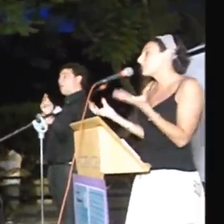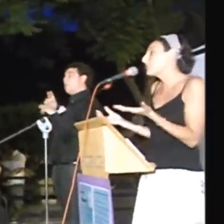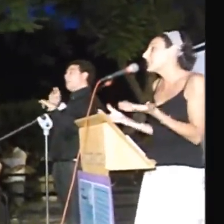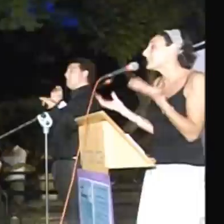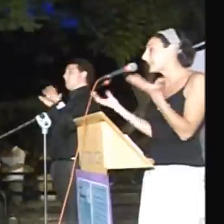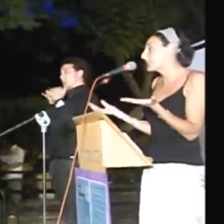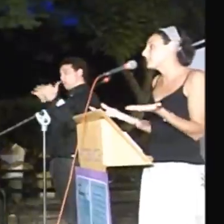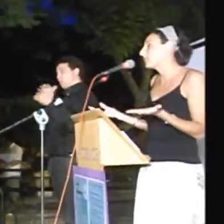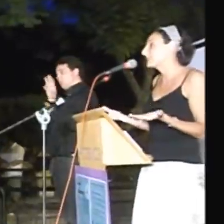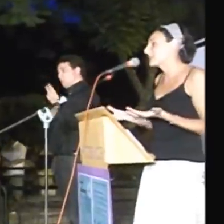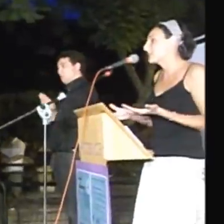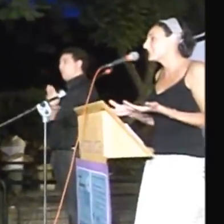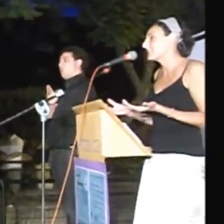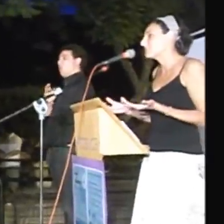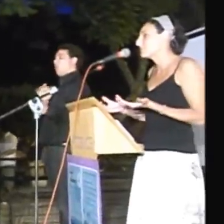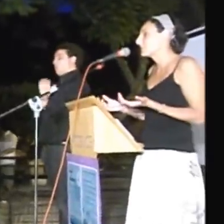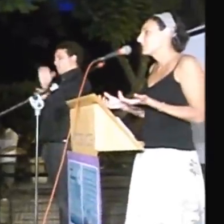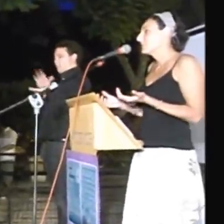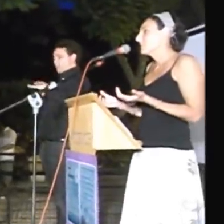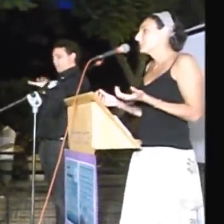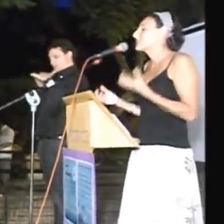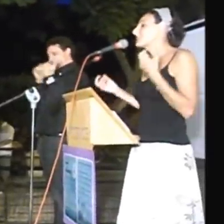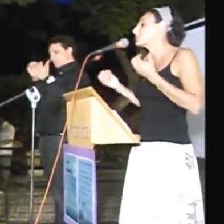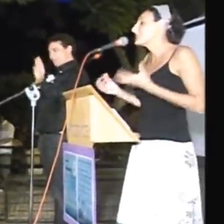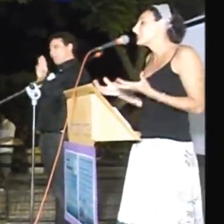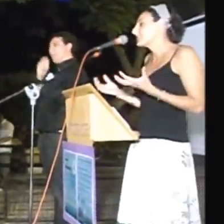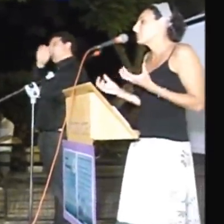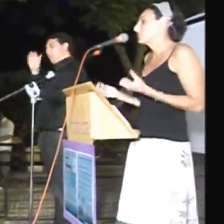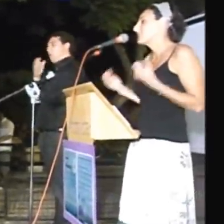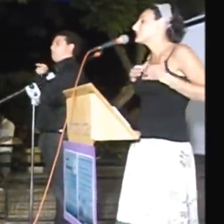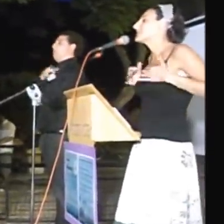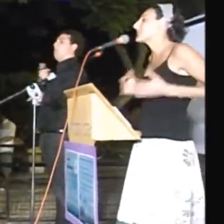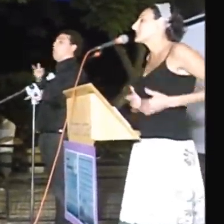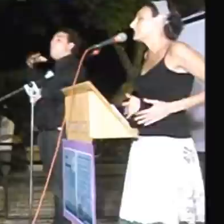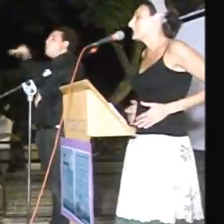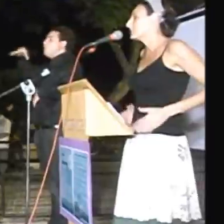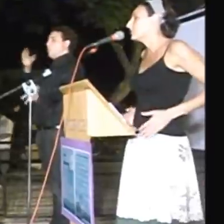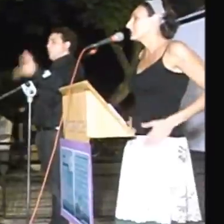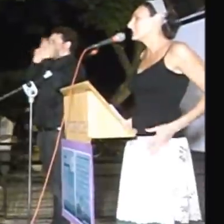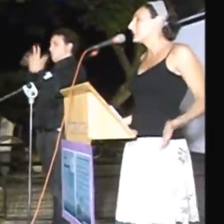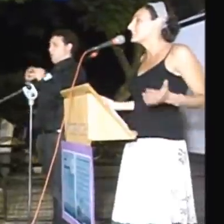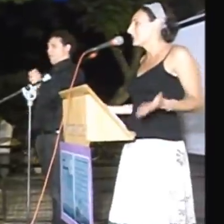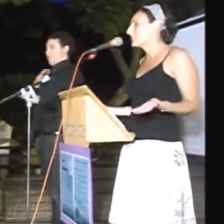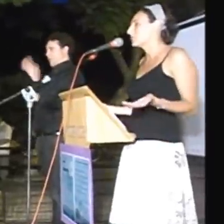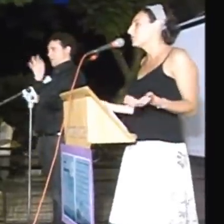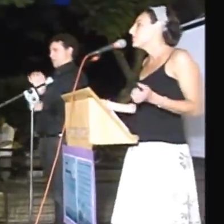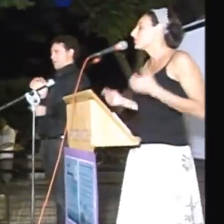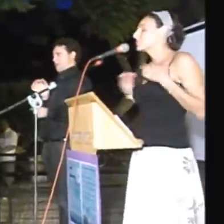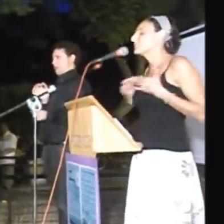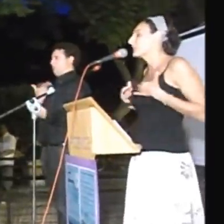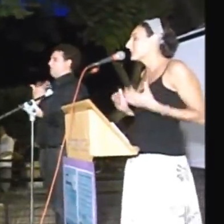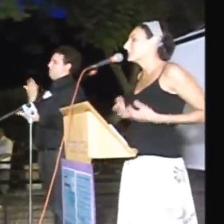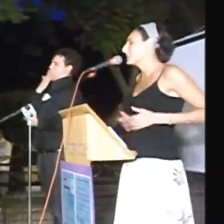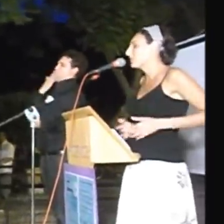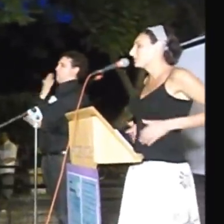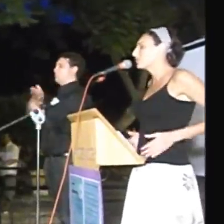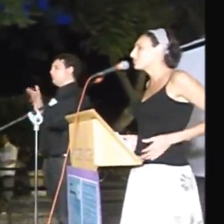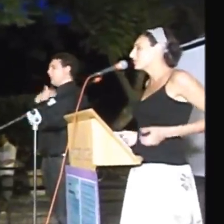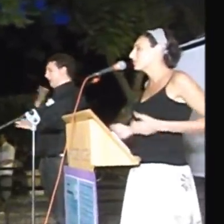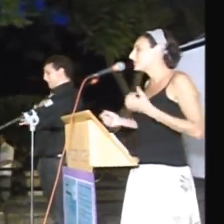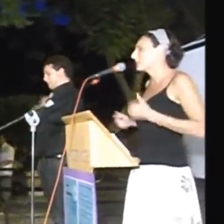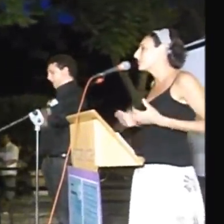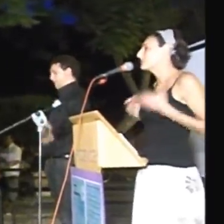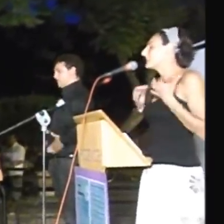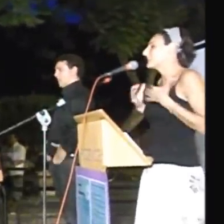institución europea elegida democráticamente Entonces es humillante cuando a ti te están registrando y te están cacheando no nos están cacheando a